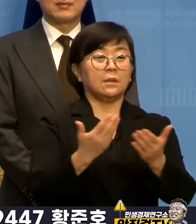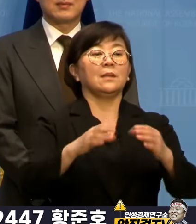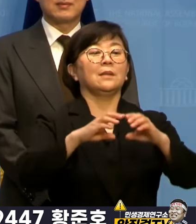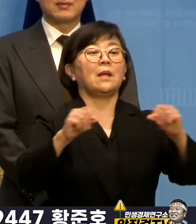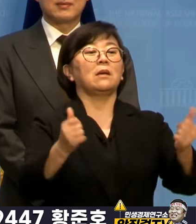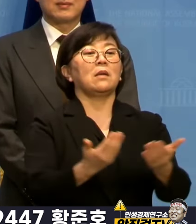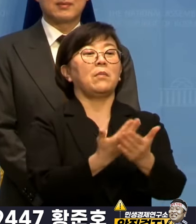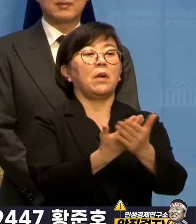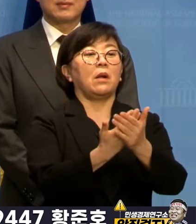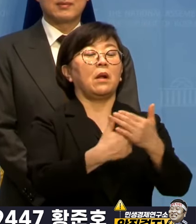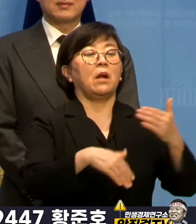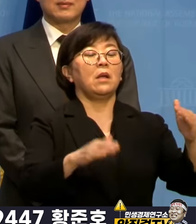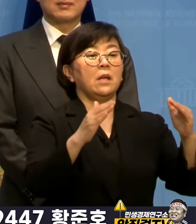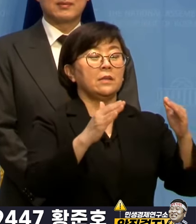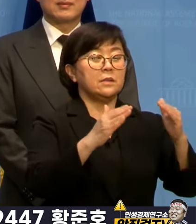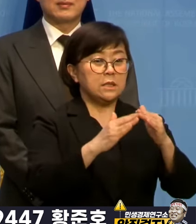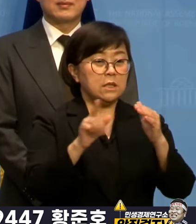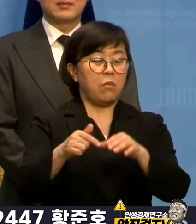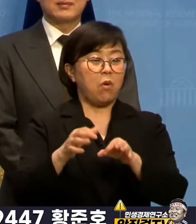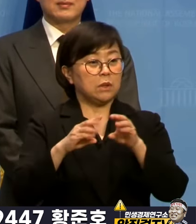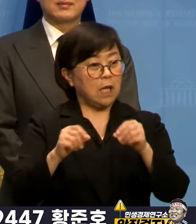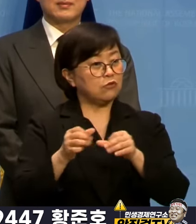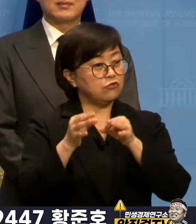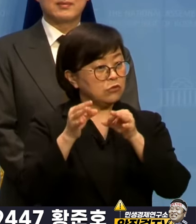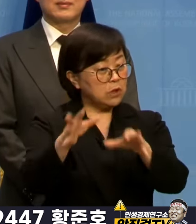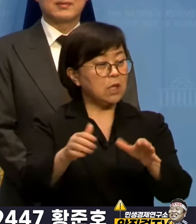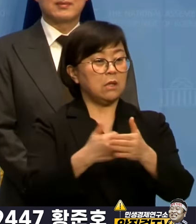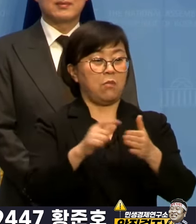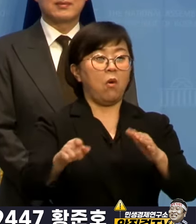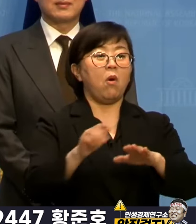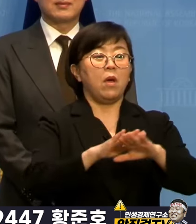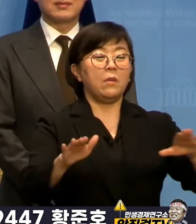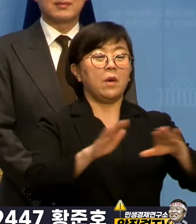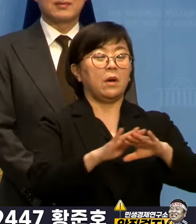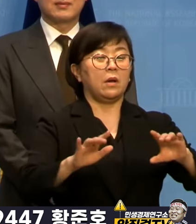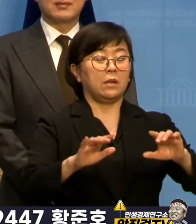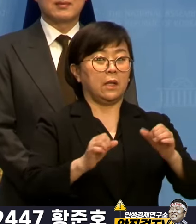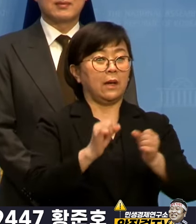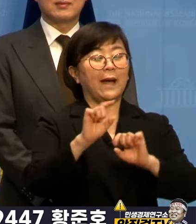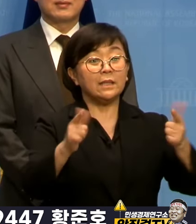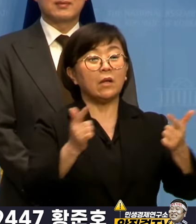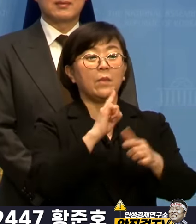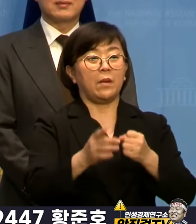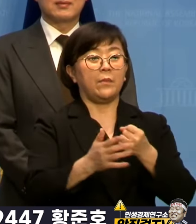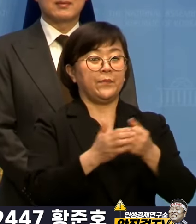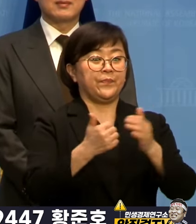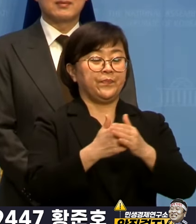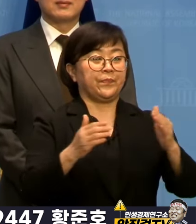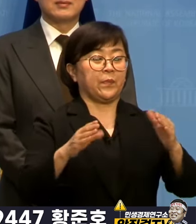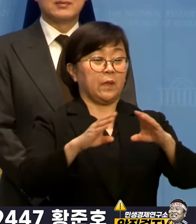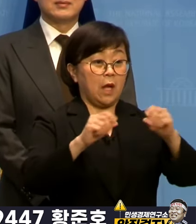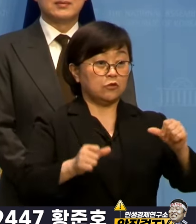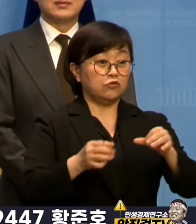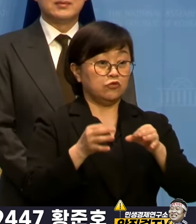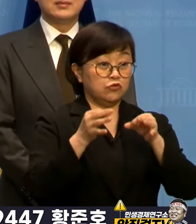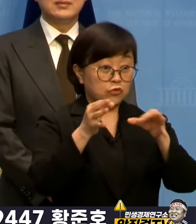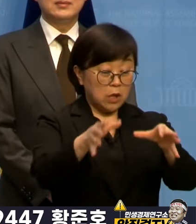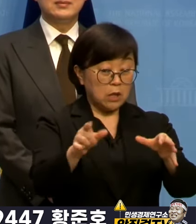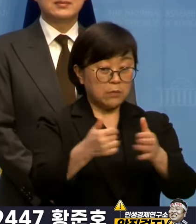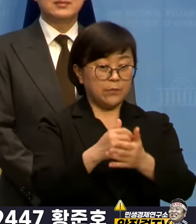개발했기에 부동산 투기가 아니라고 해명했습니다. 그러나 부동산 투기를 한 것으로 지목된 땅이